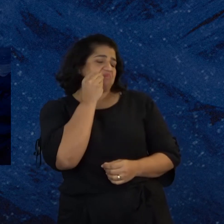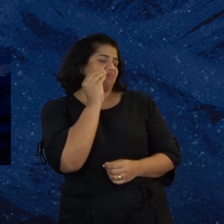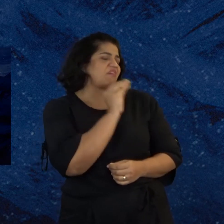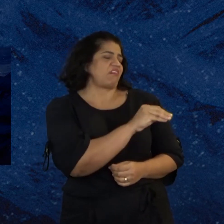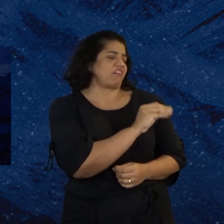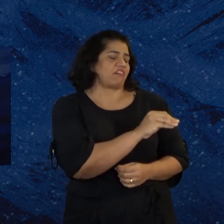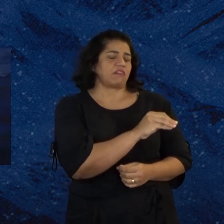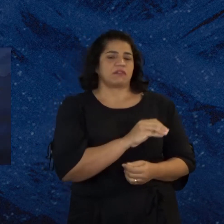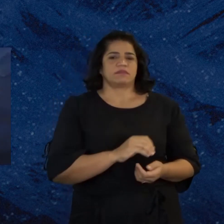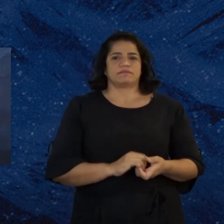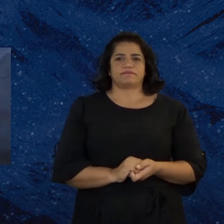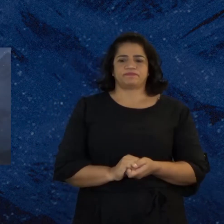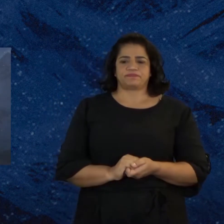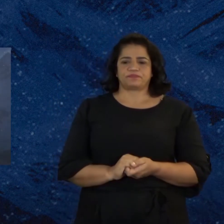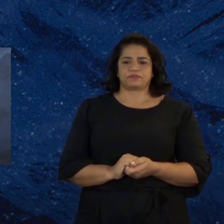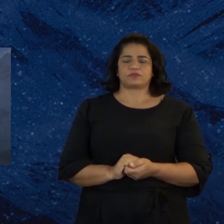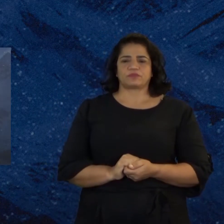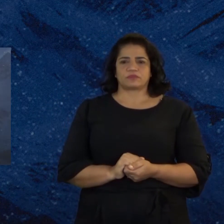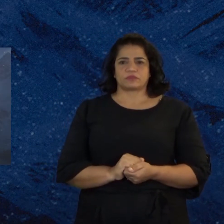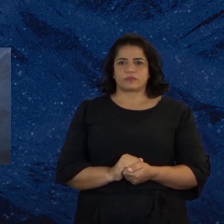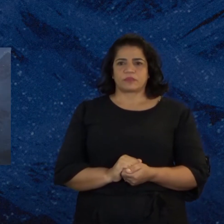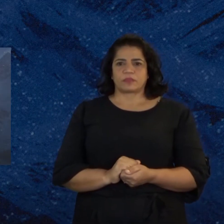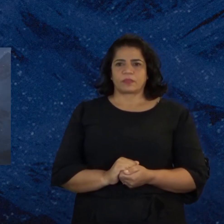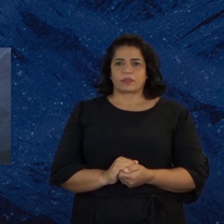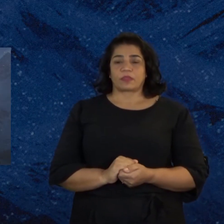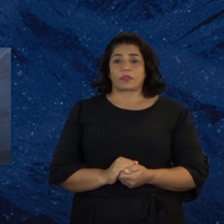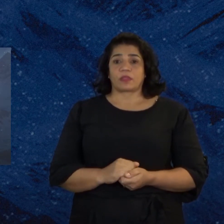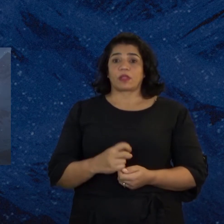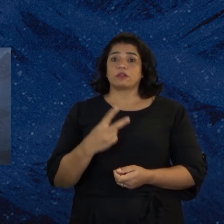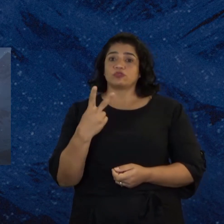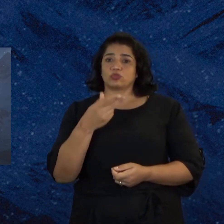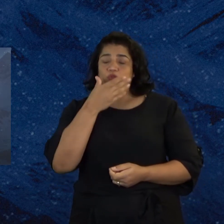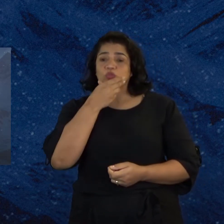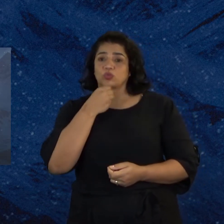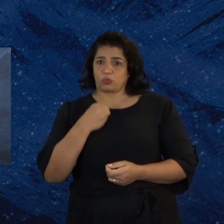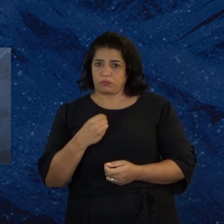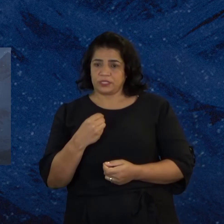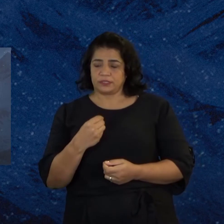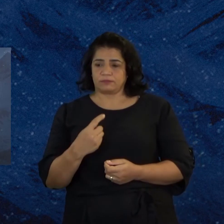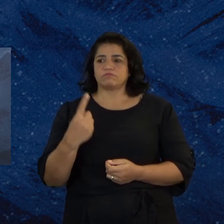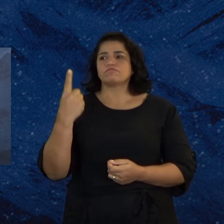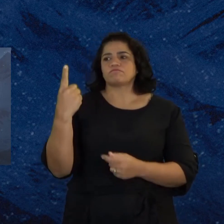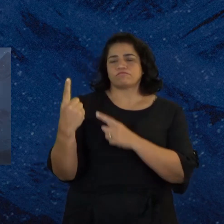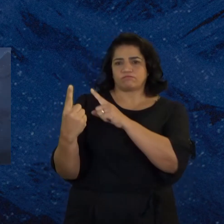Dois homens subiram ao templo com o propósito de orar.